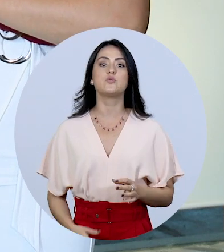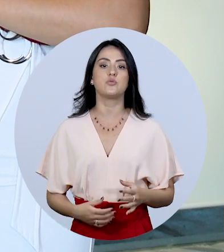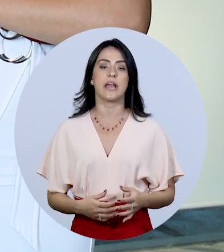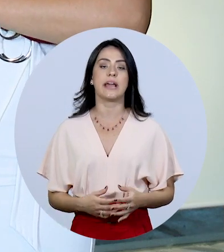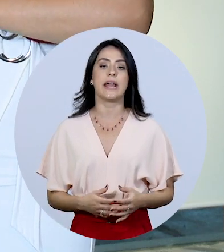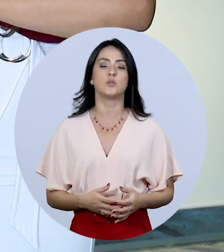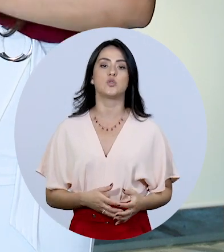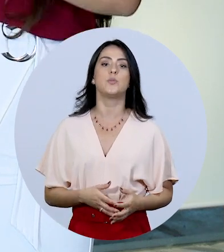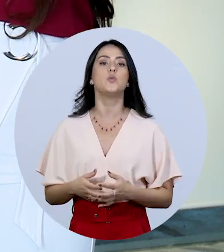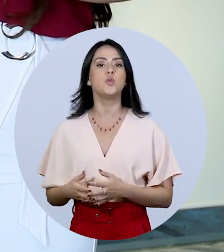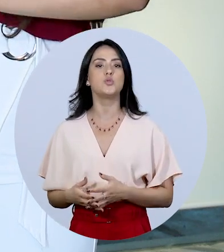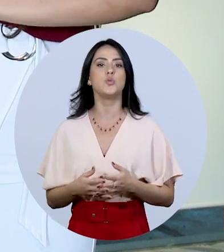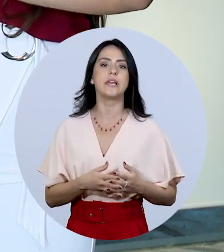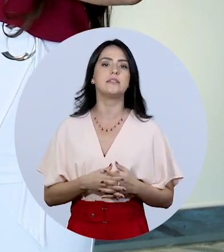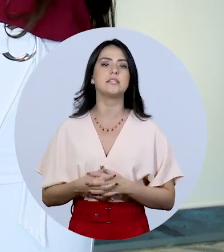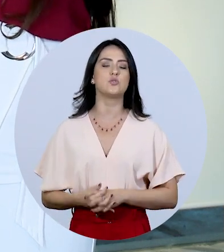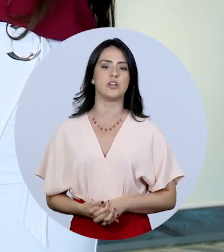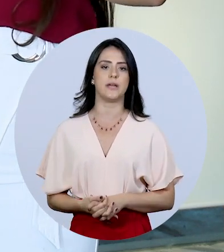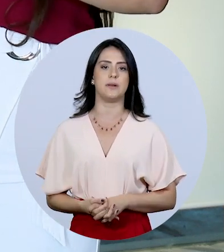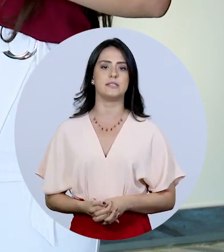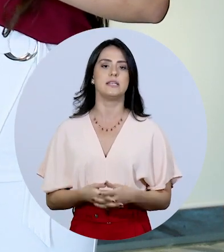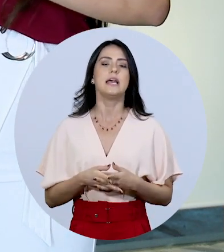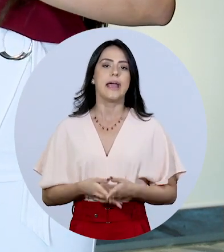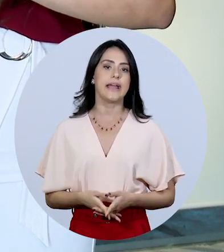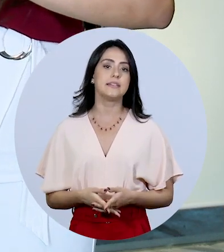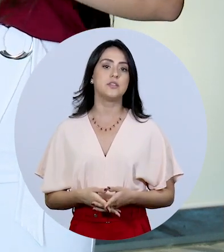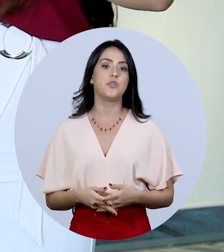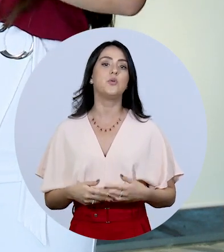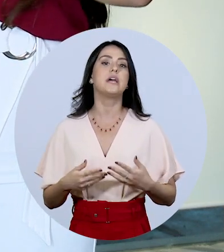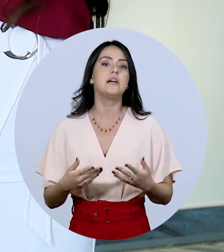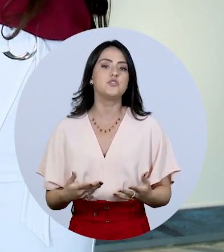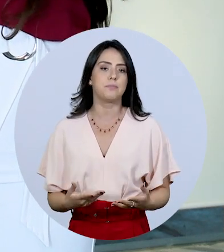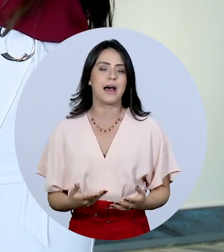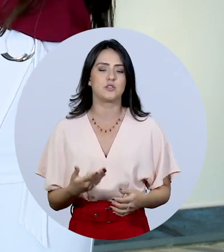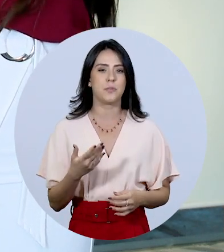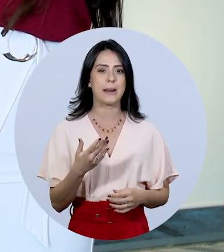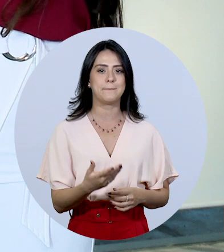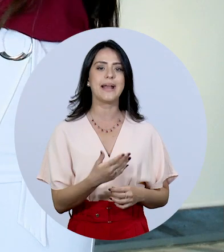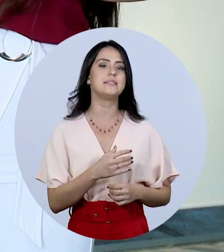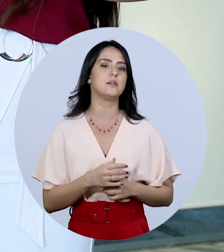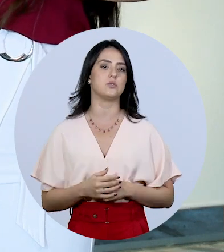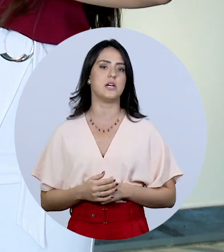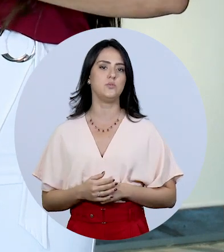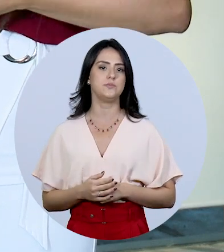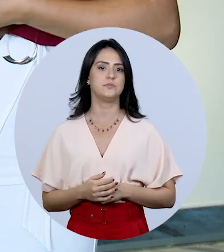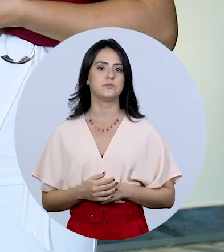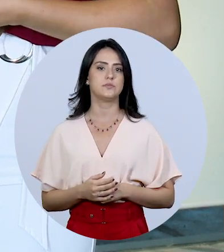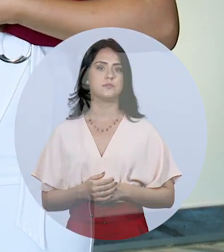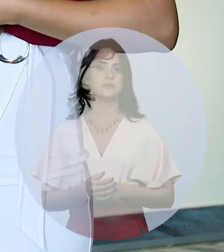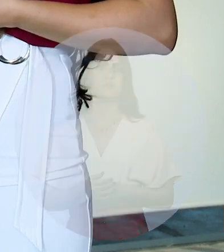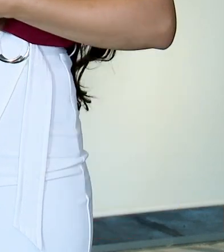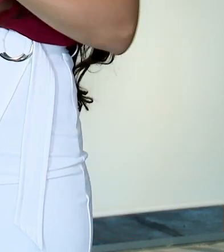a edição de um decreto sobre o uso e ensino de Libras. Esse foi um grande passo para mais inclusão?